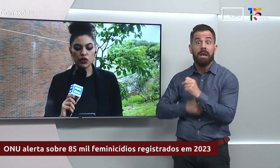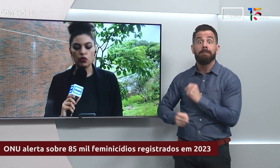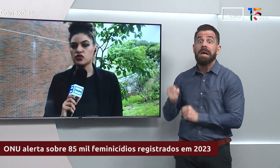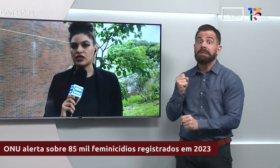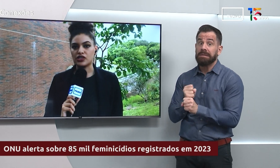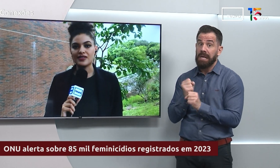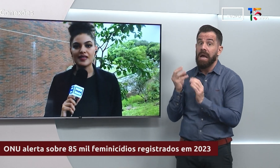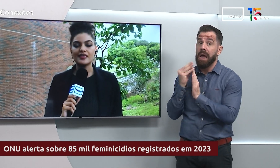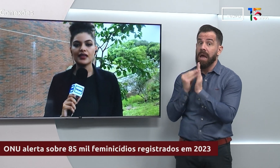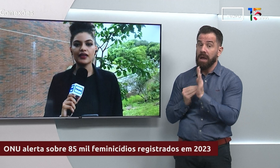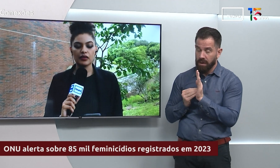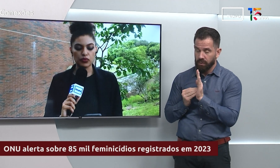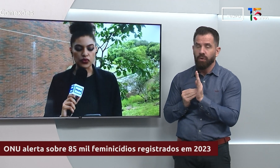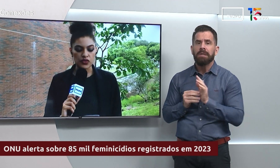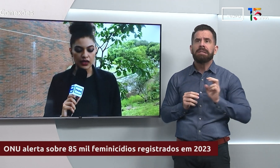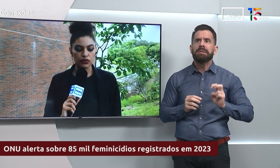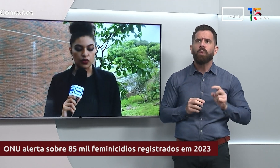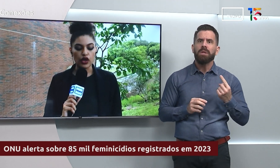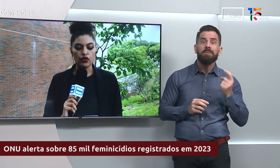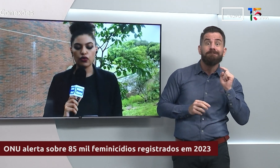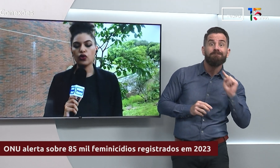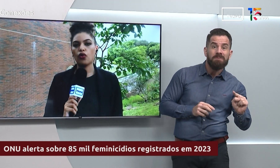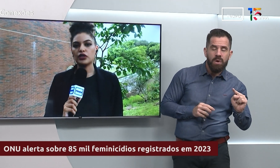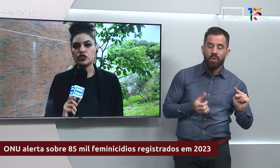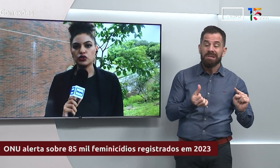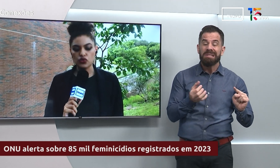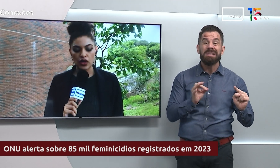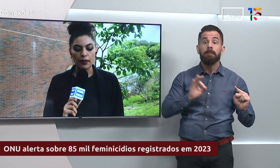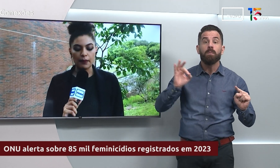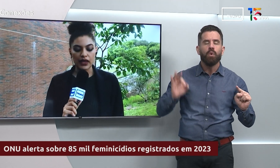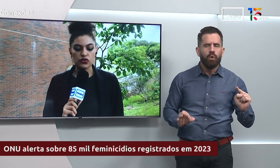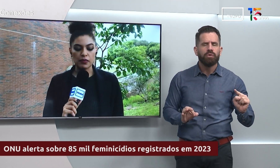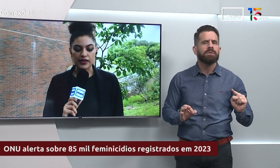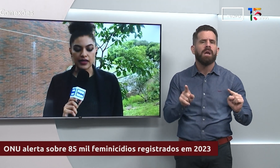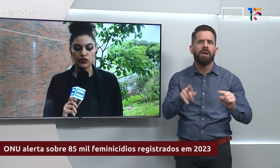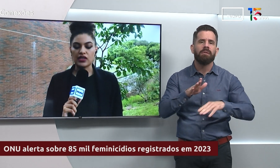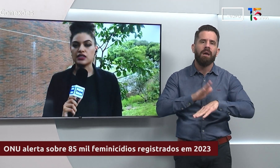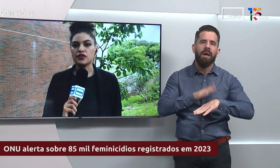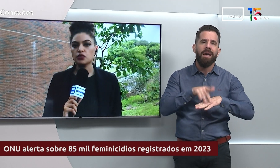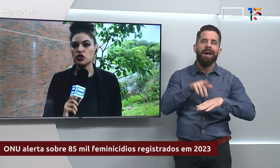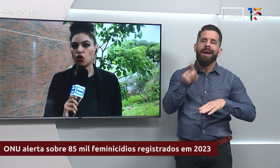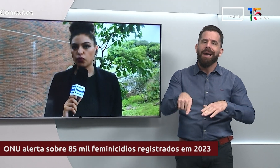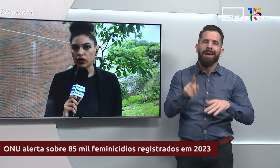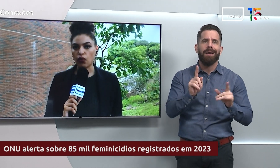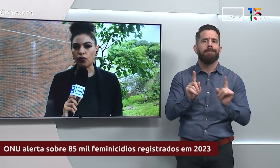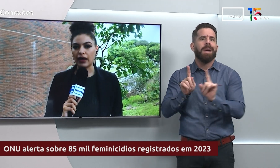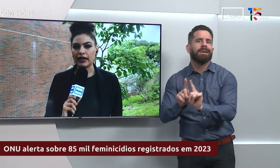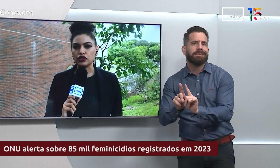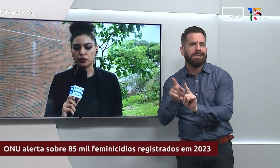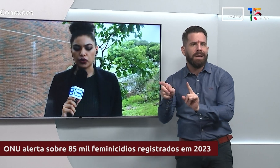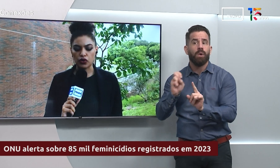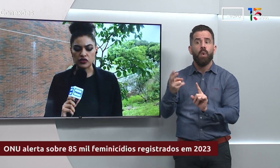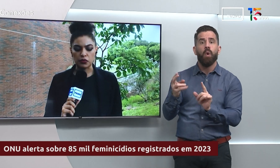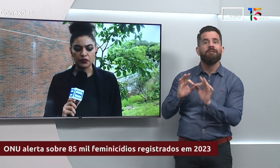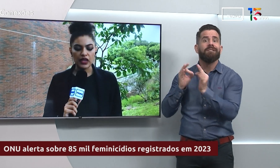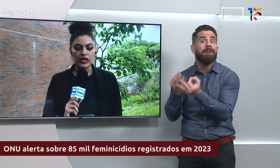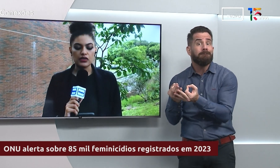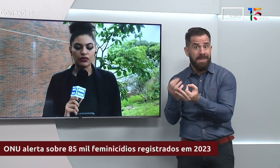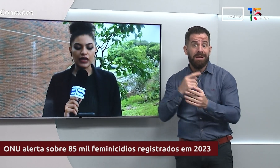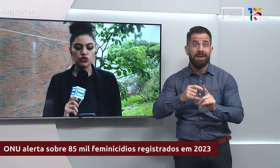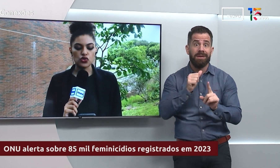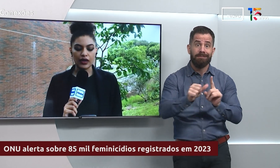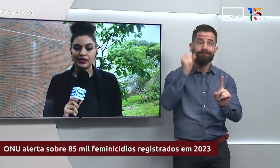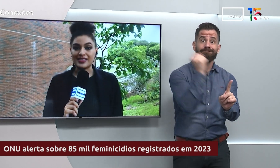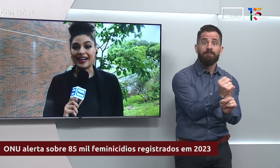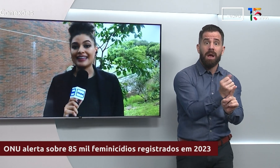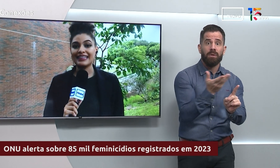51 mil, ou seja, 60%, foram cometidos pelos parceiros das vítimas ou por algum parente próximo. São